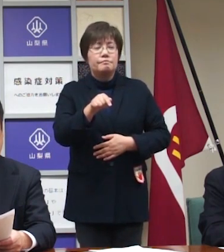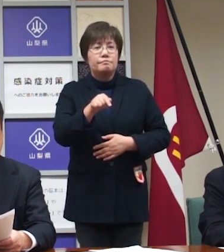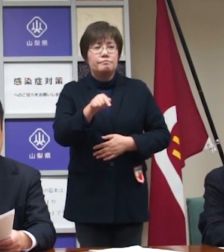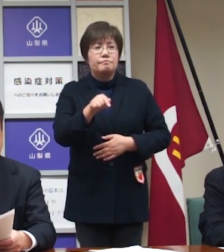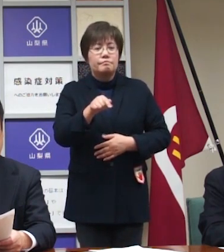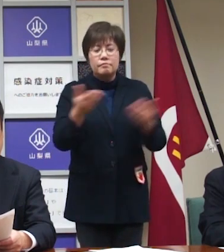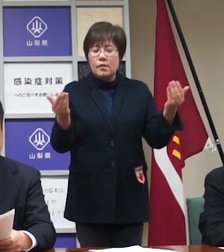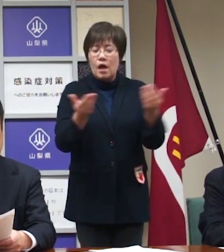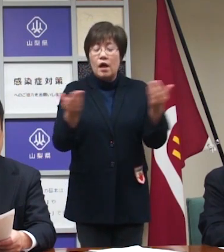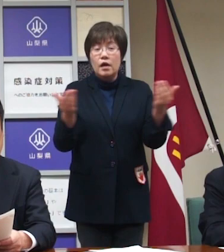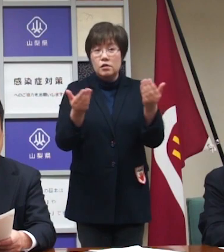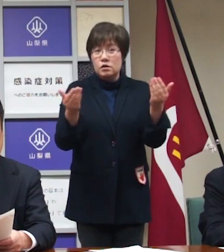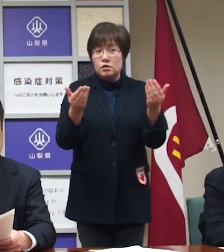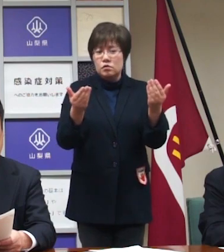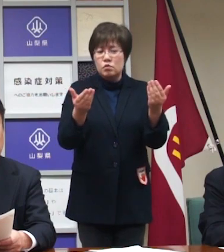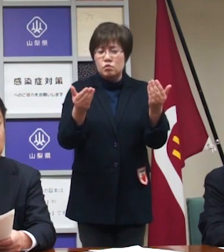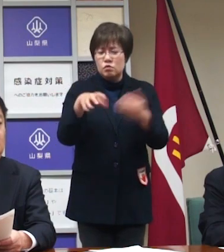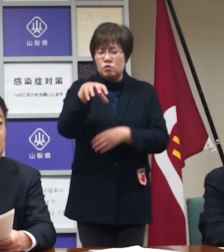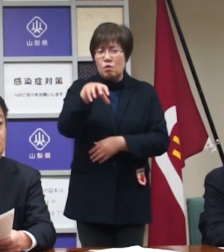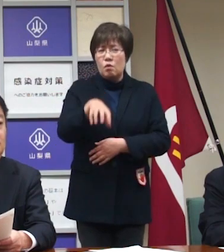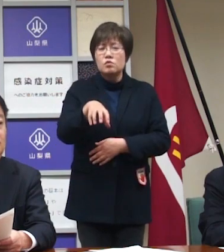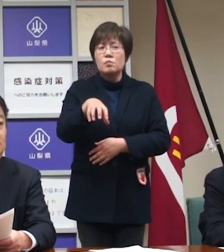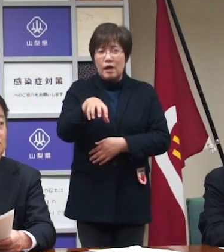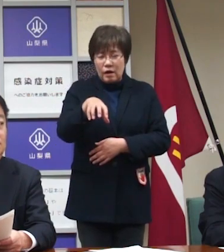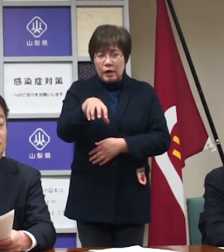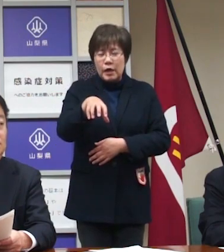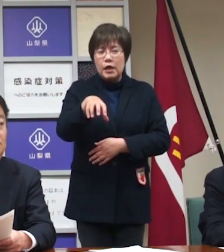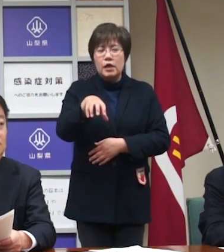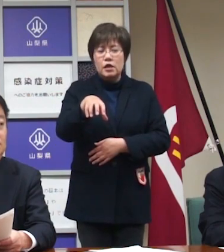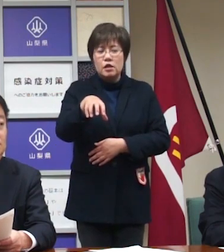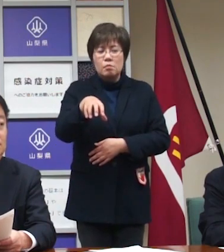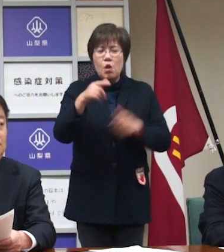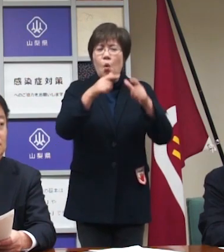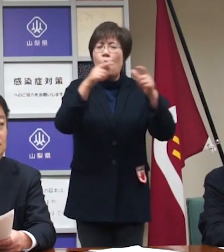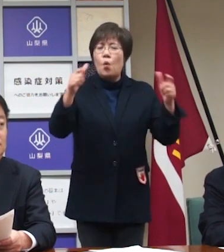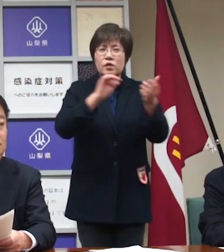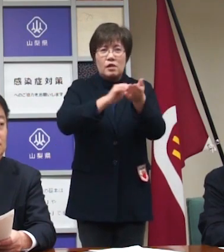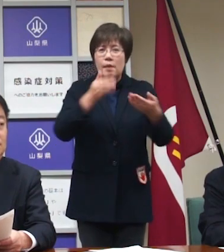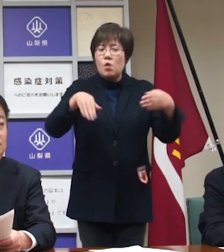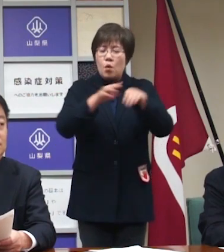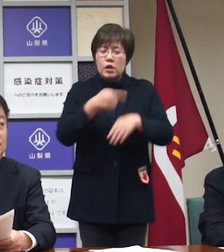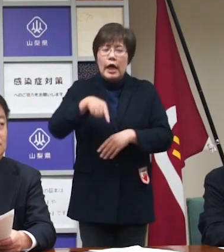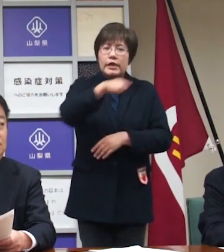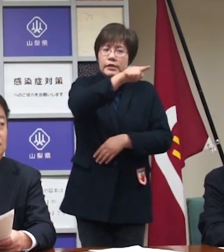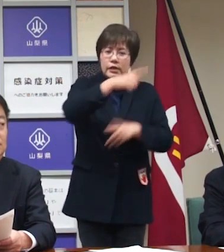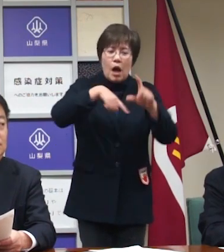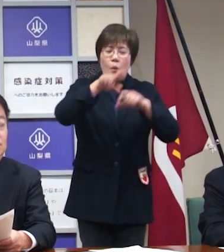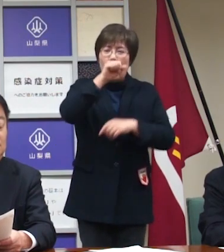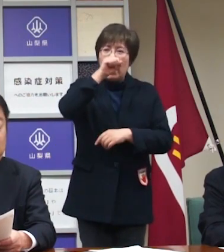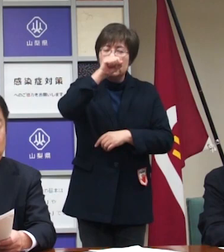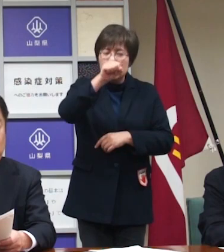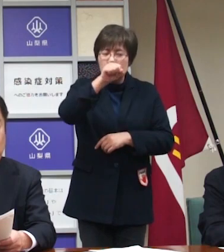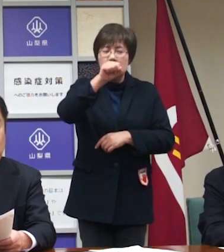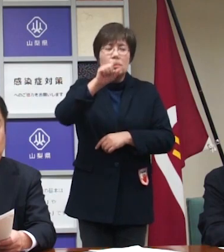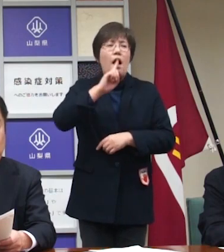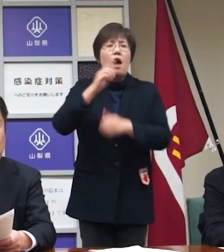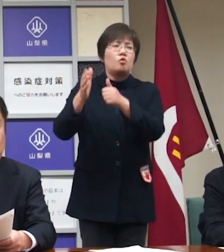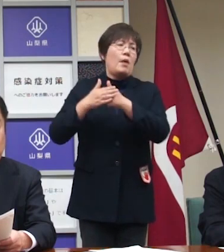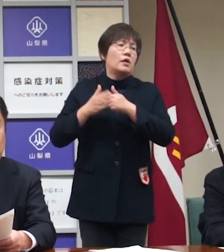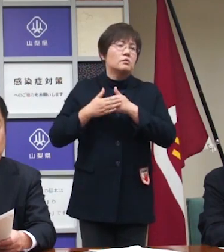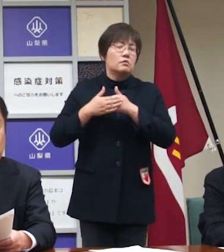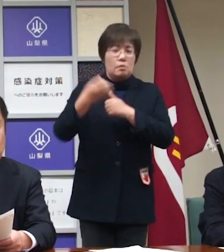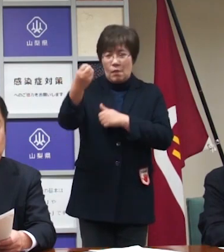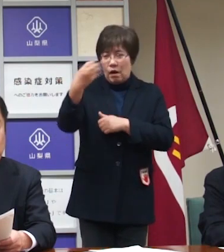職場の方で少し大きな病院にかかった方がいいよというアドバイスがあ